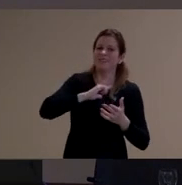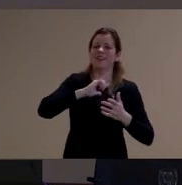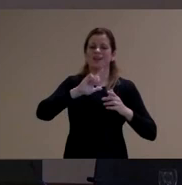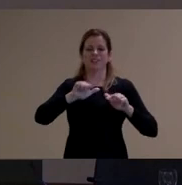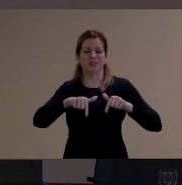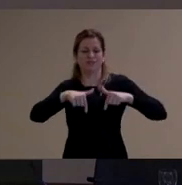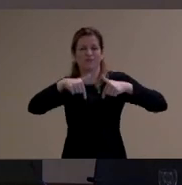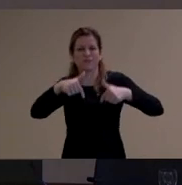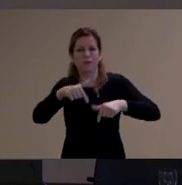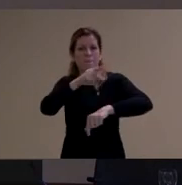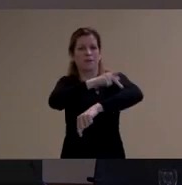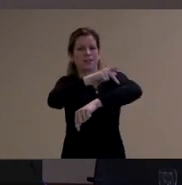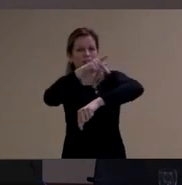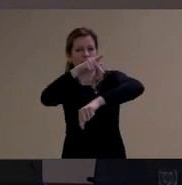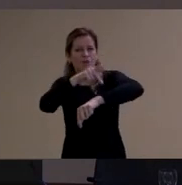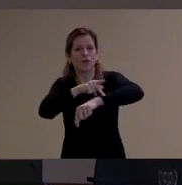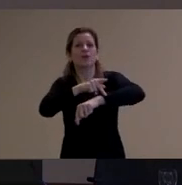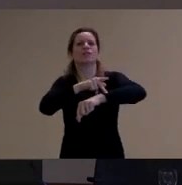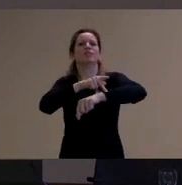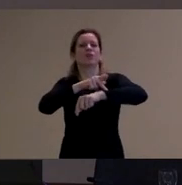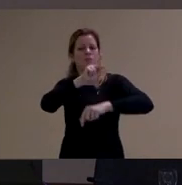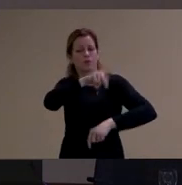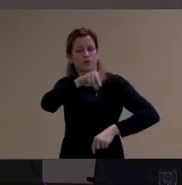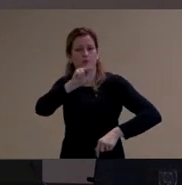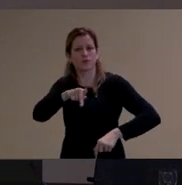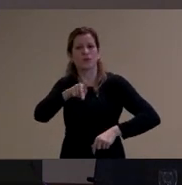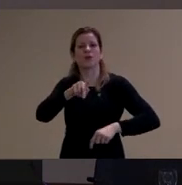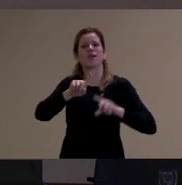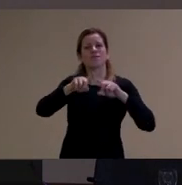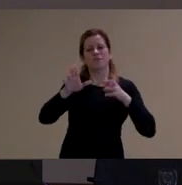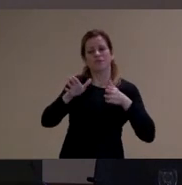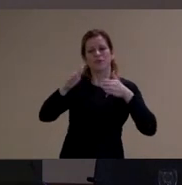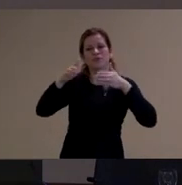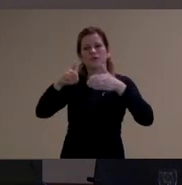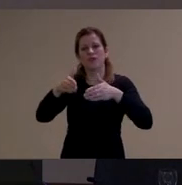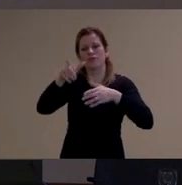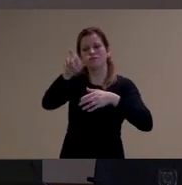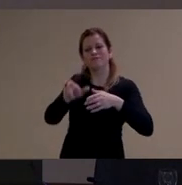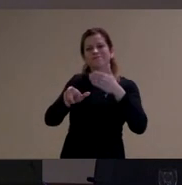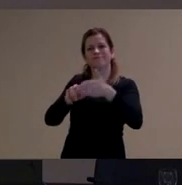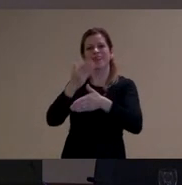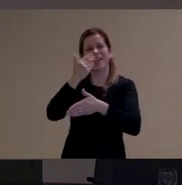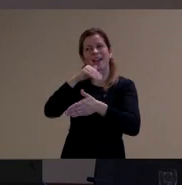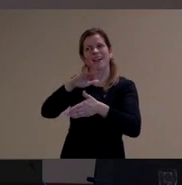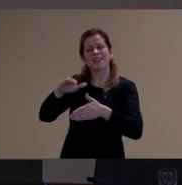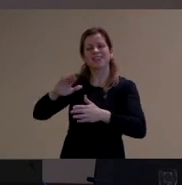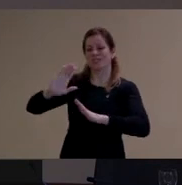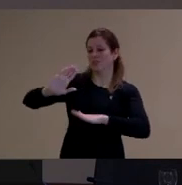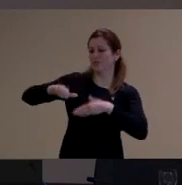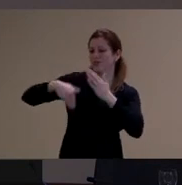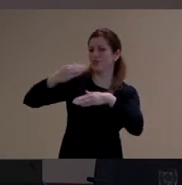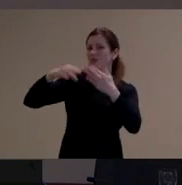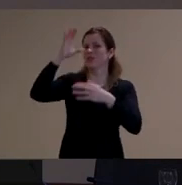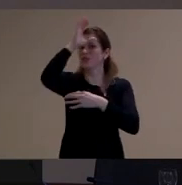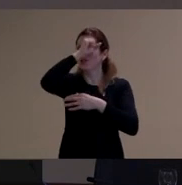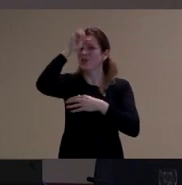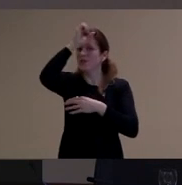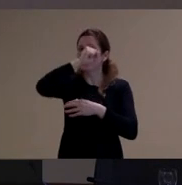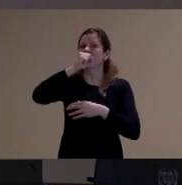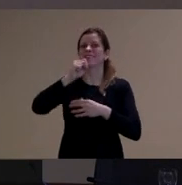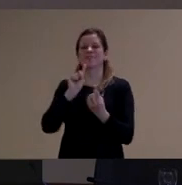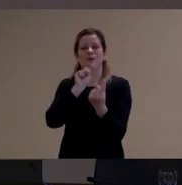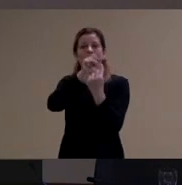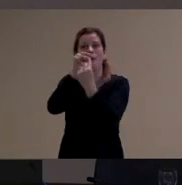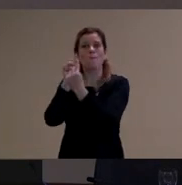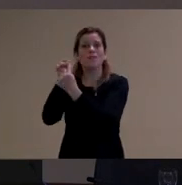possam então subsidiar a ação docente e isso nos fez olhar para esses objetivos de